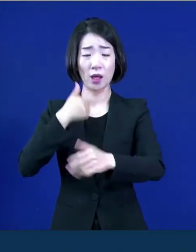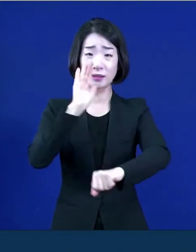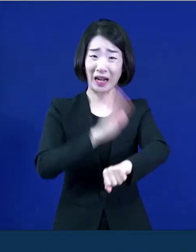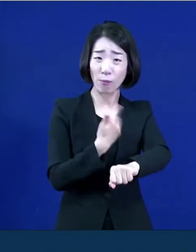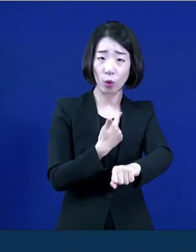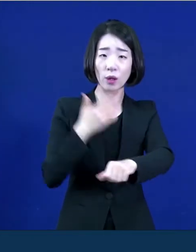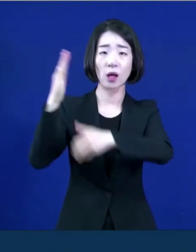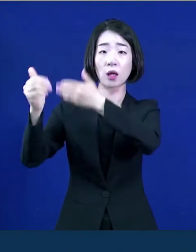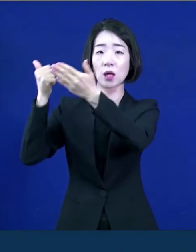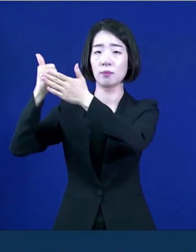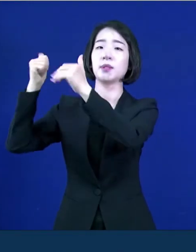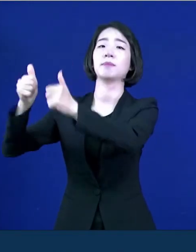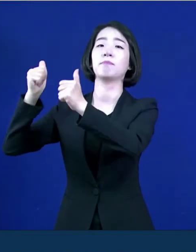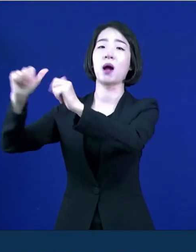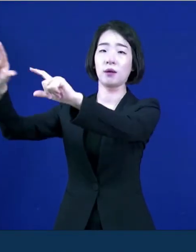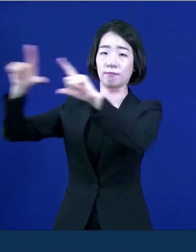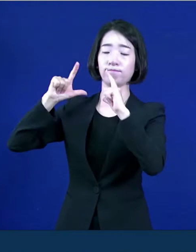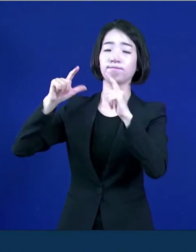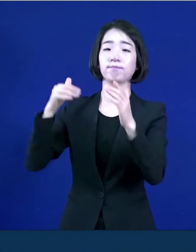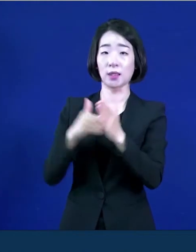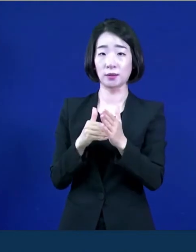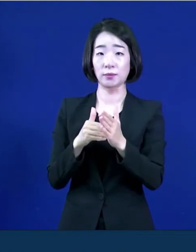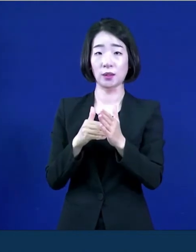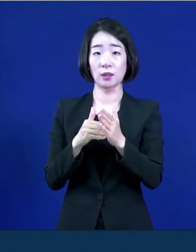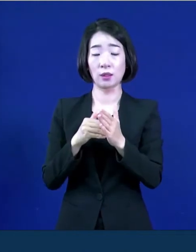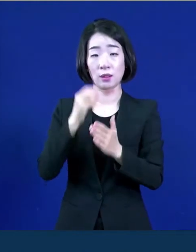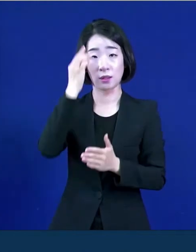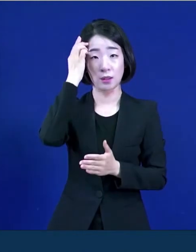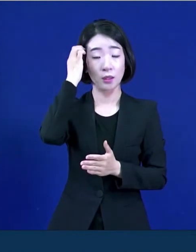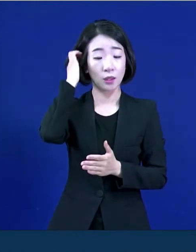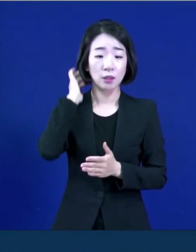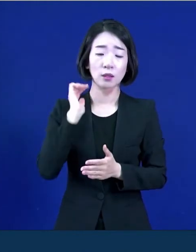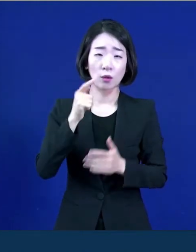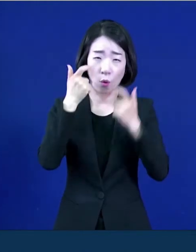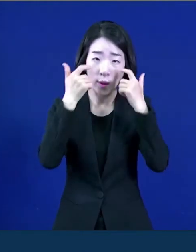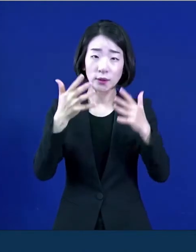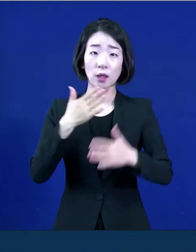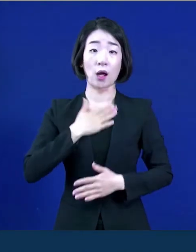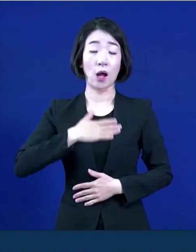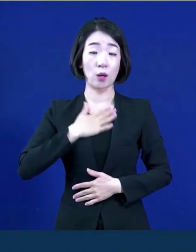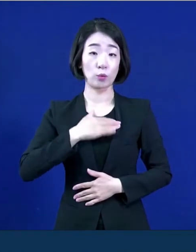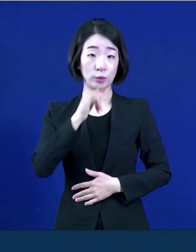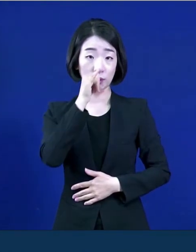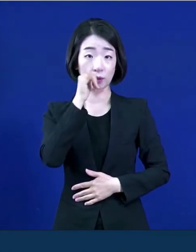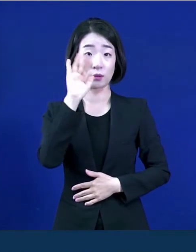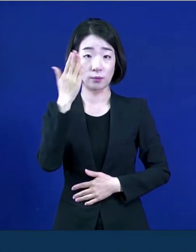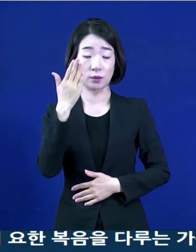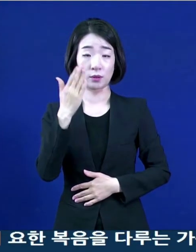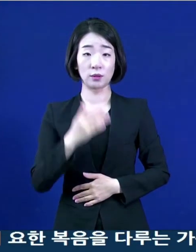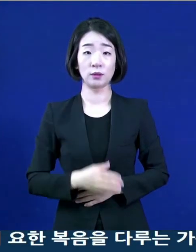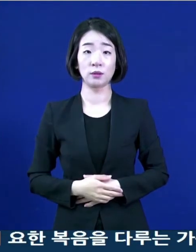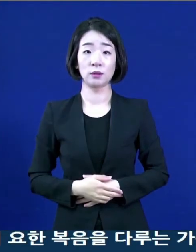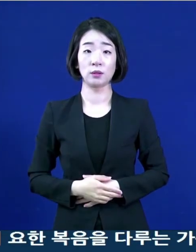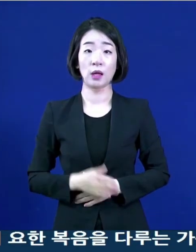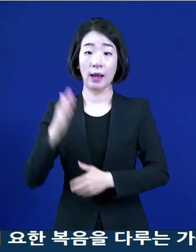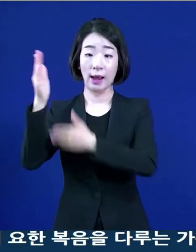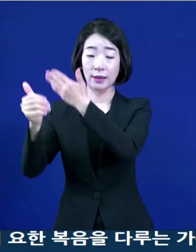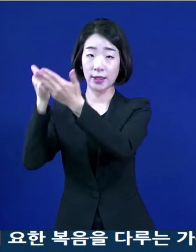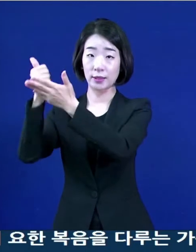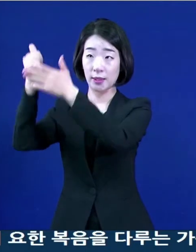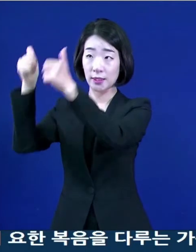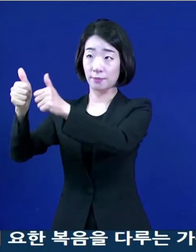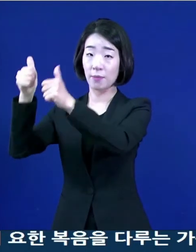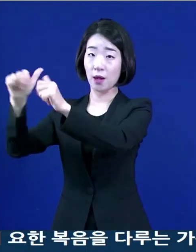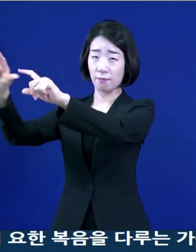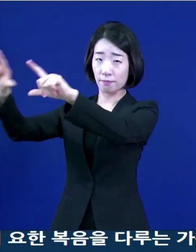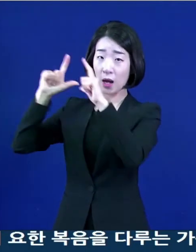잘못하면 심판하세요? 이거를 우리가 분명히 알고 있어야 됩니다. 그런데 가만 보세요. 심판을 하나님이 바로바로